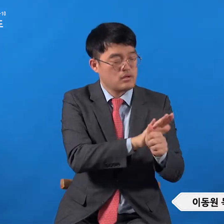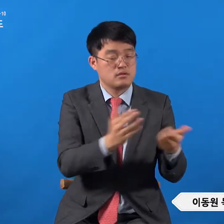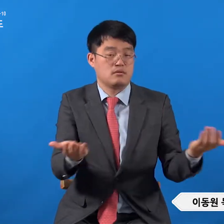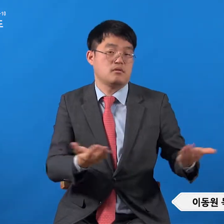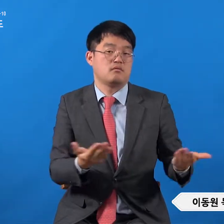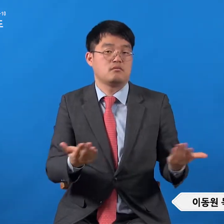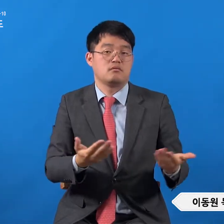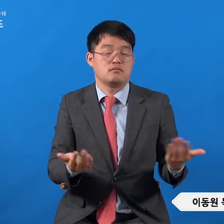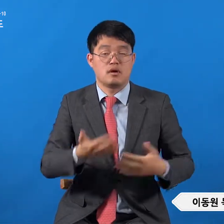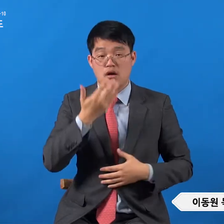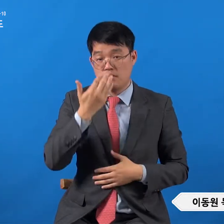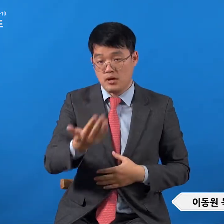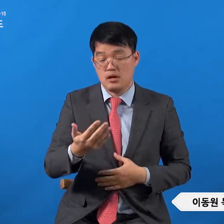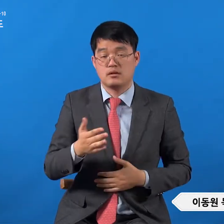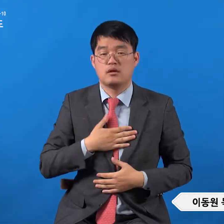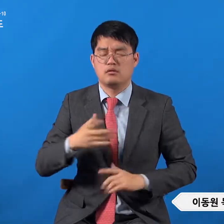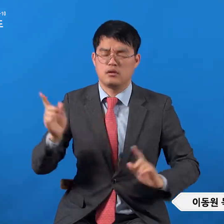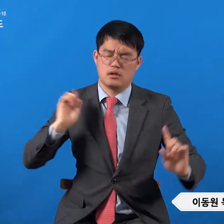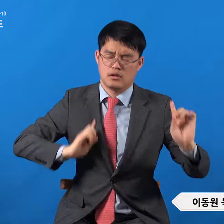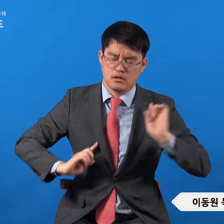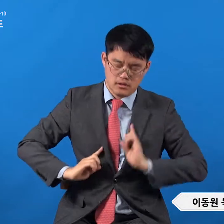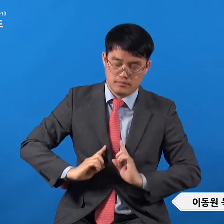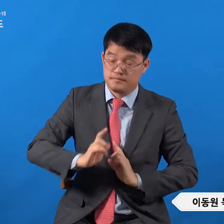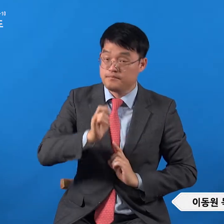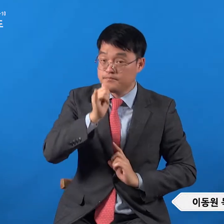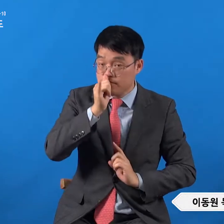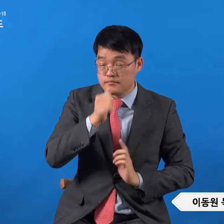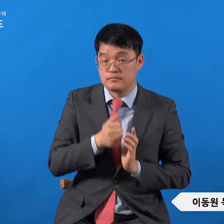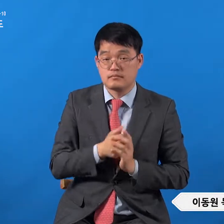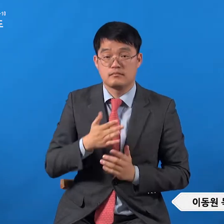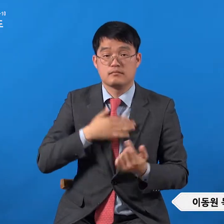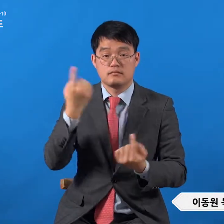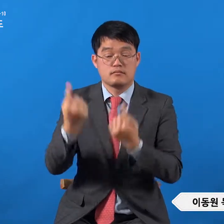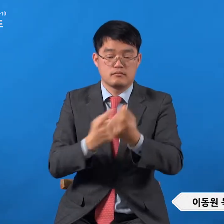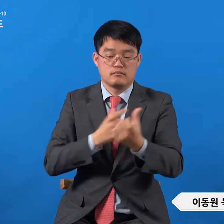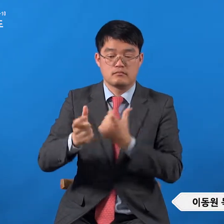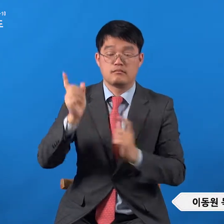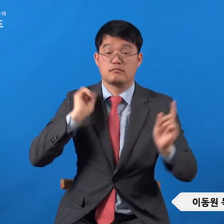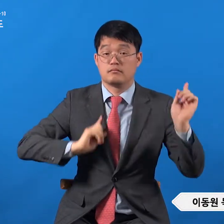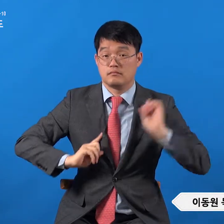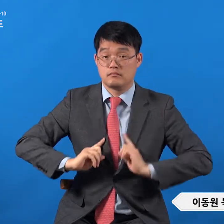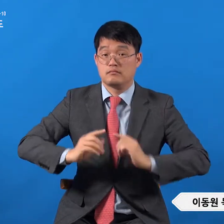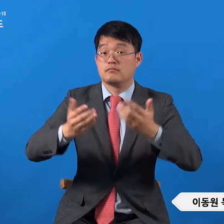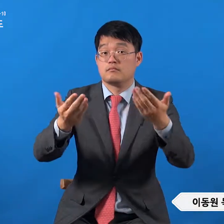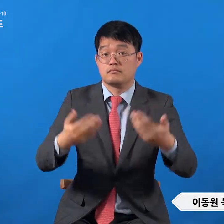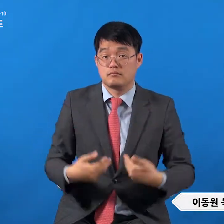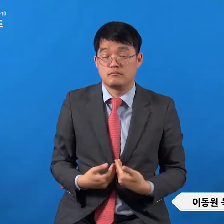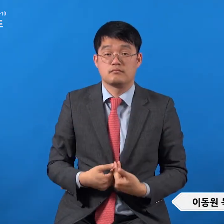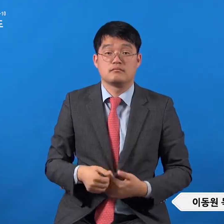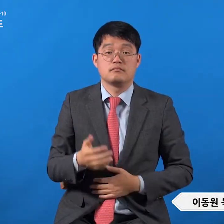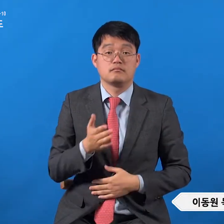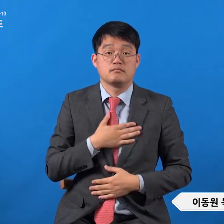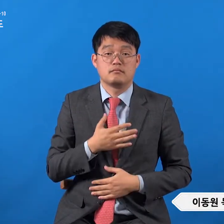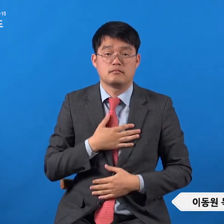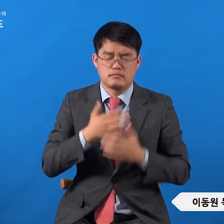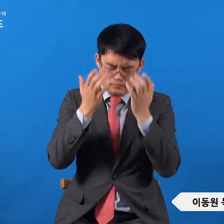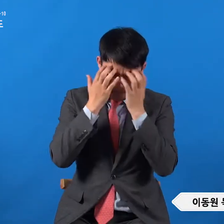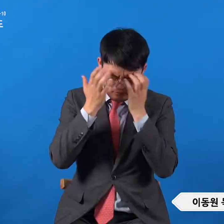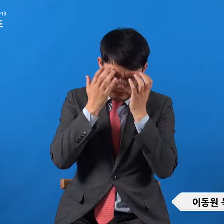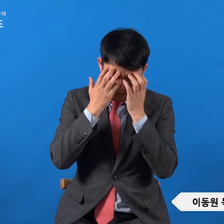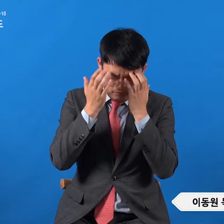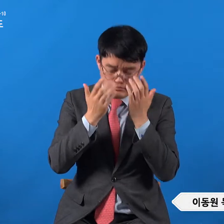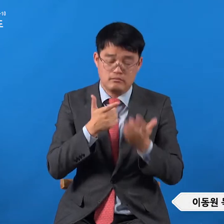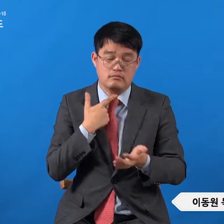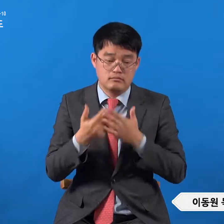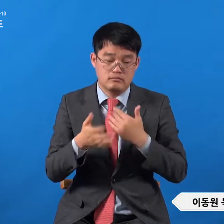됩니다. 나도 상처받았지만 나보다 더 상처받은 사람들, 나도 시련을 경험하고